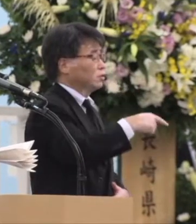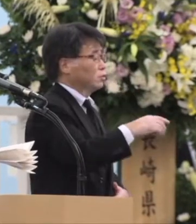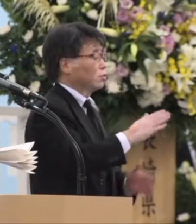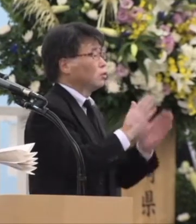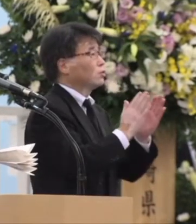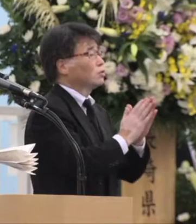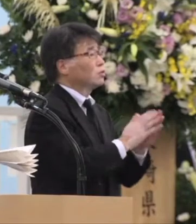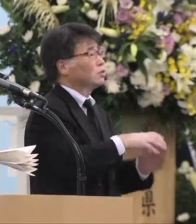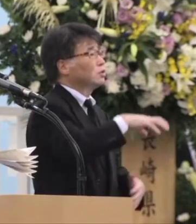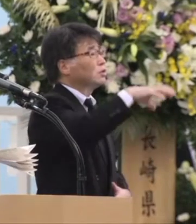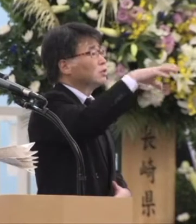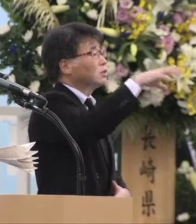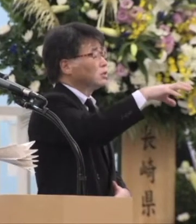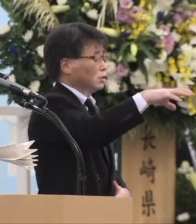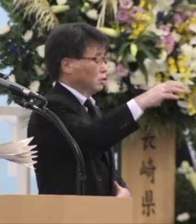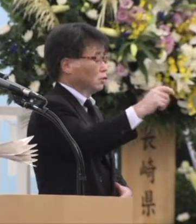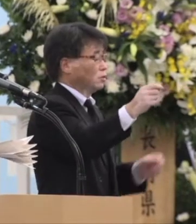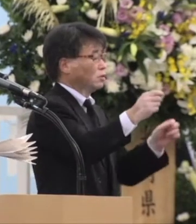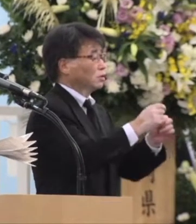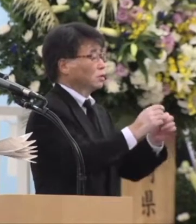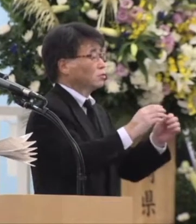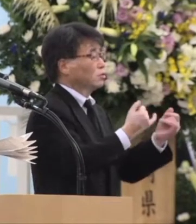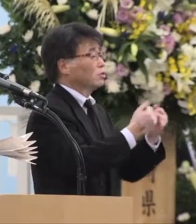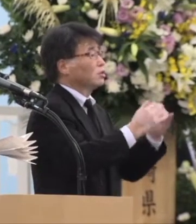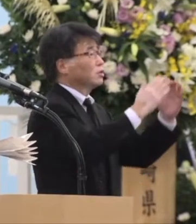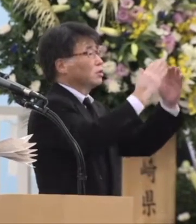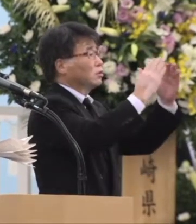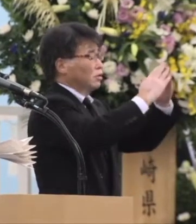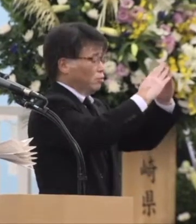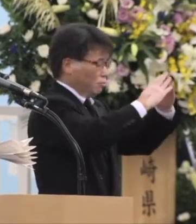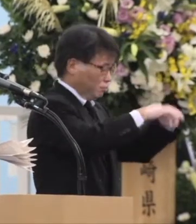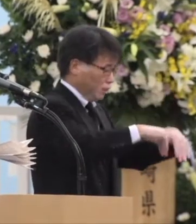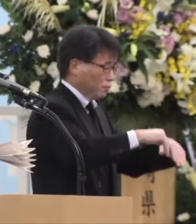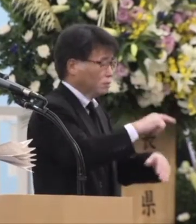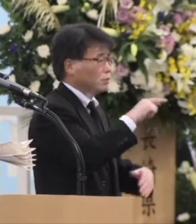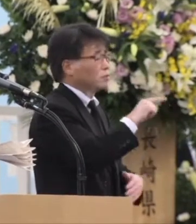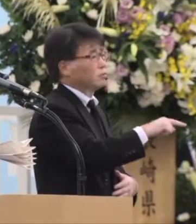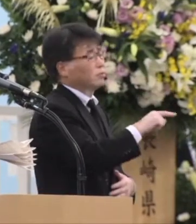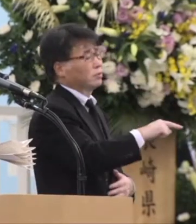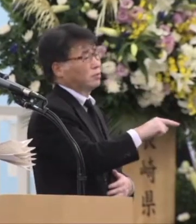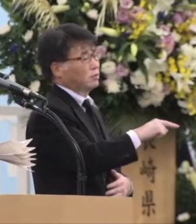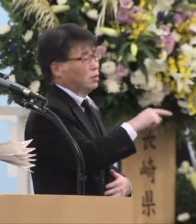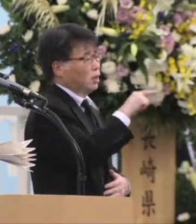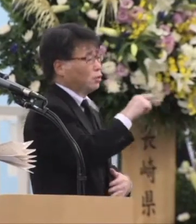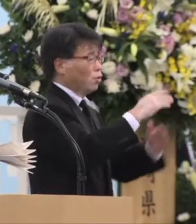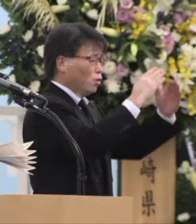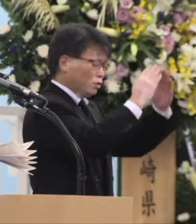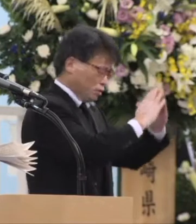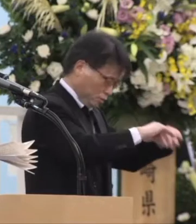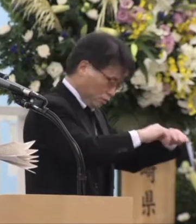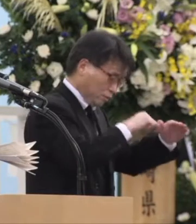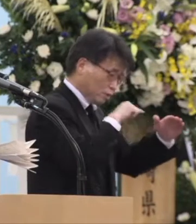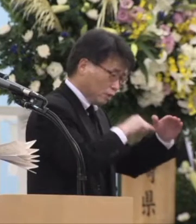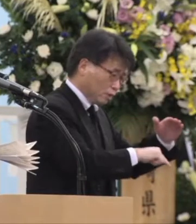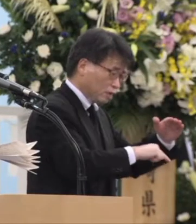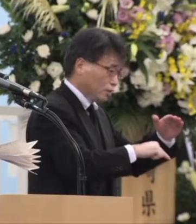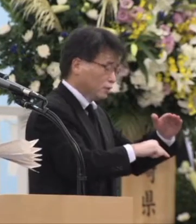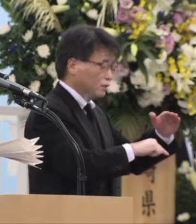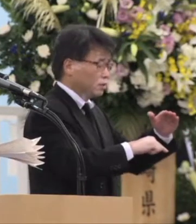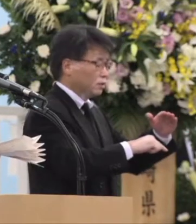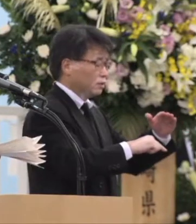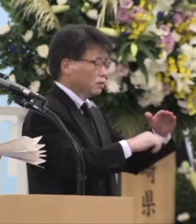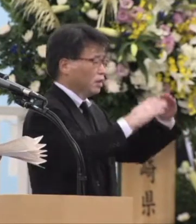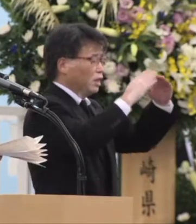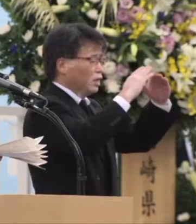親戚の家は倒壊していました。その中で家の梁